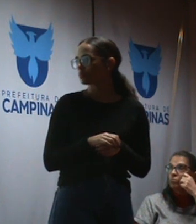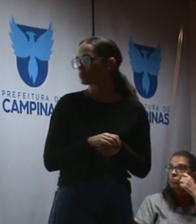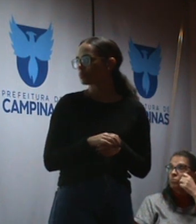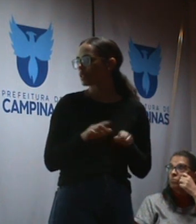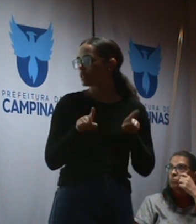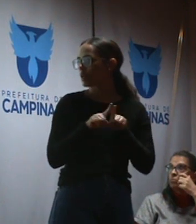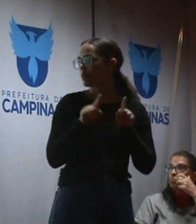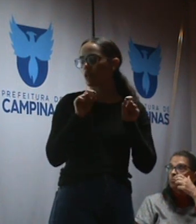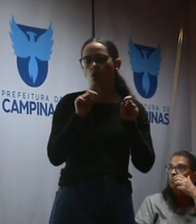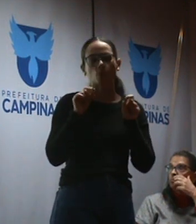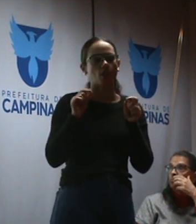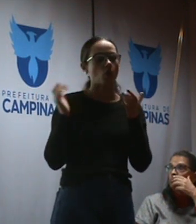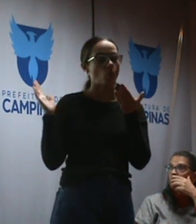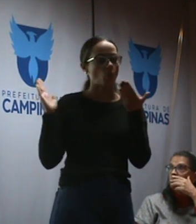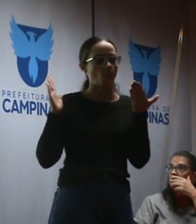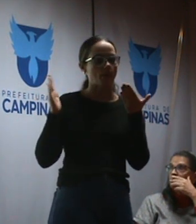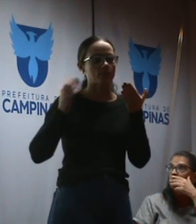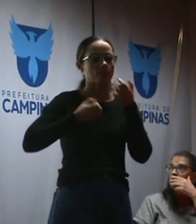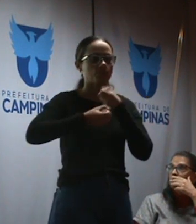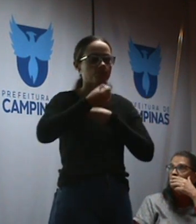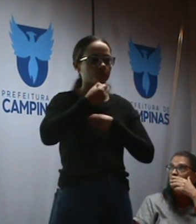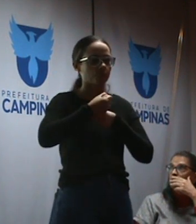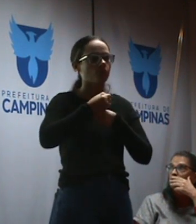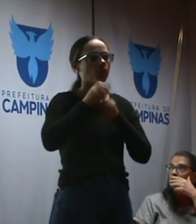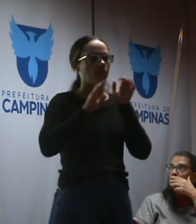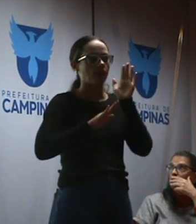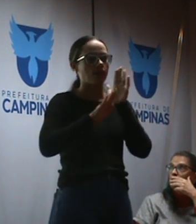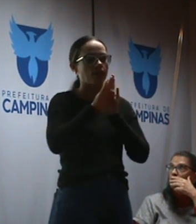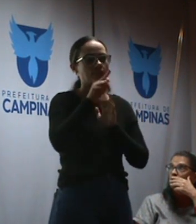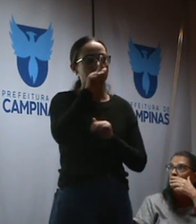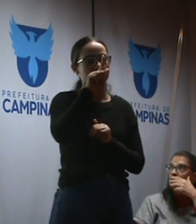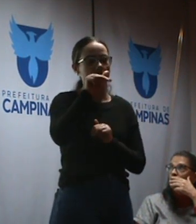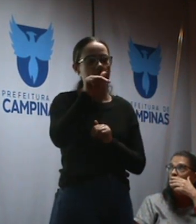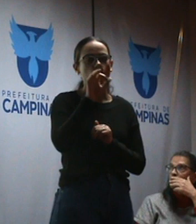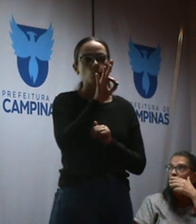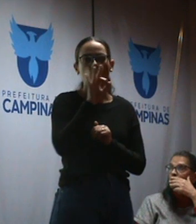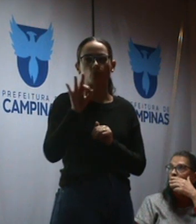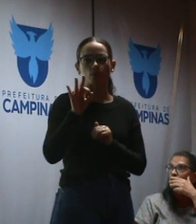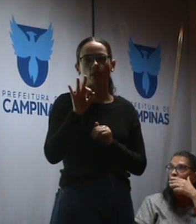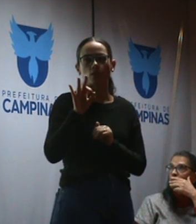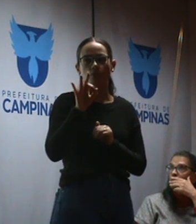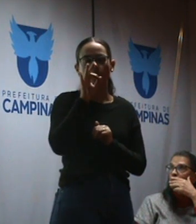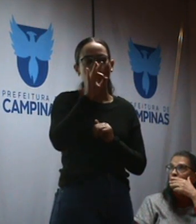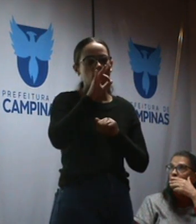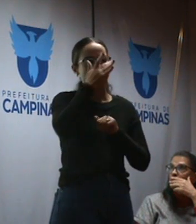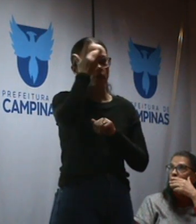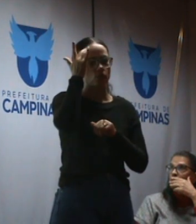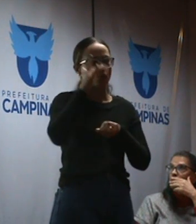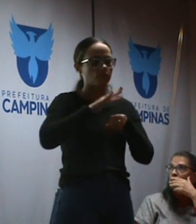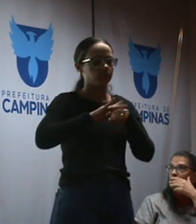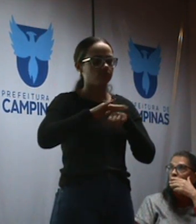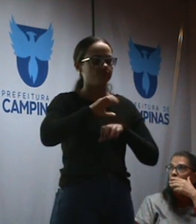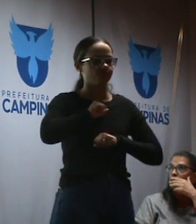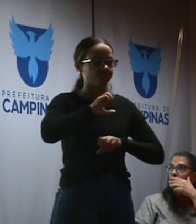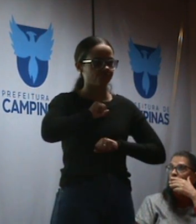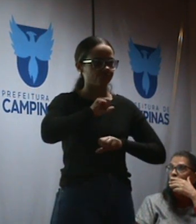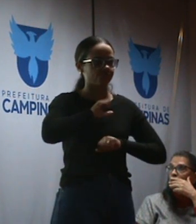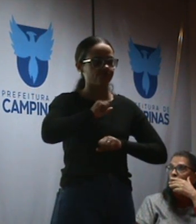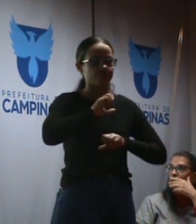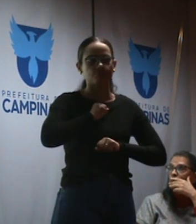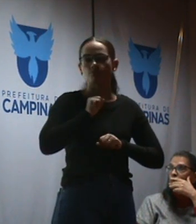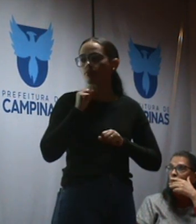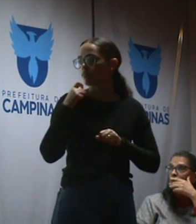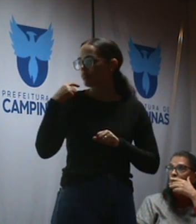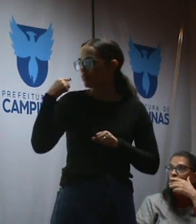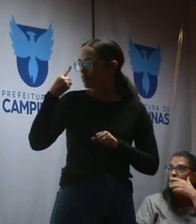em relação ao ano passado, a gente tem um aumento de 17% do número de casos de chikungunya no país, tá? De zika